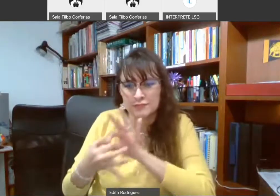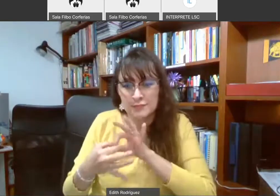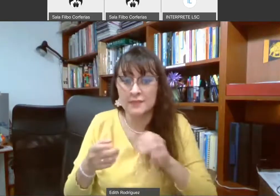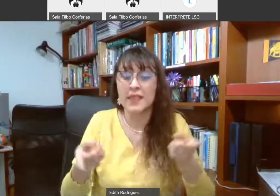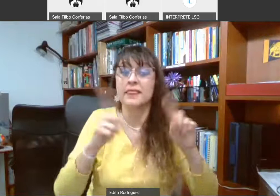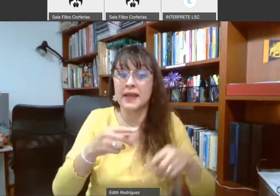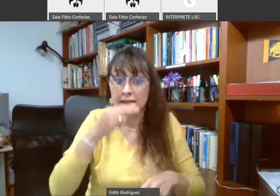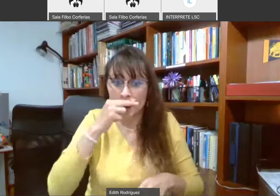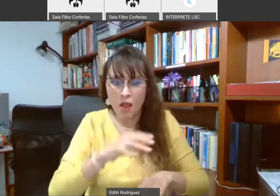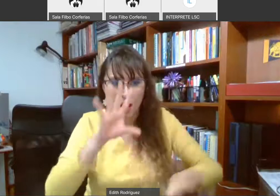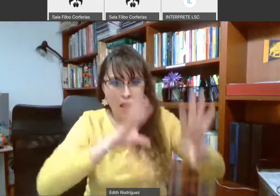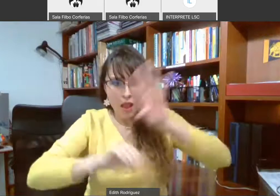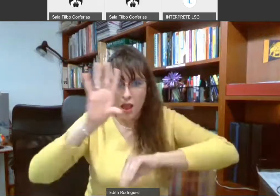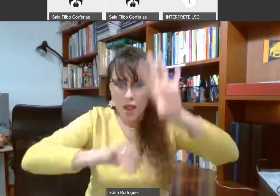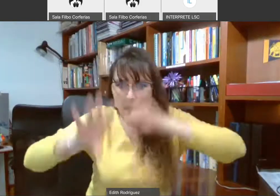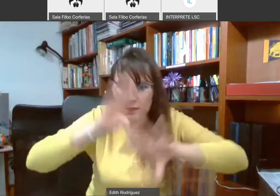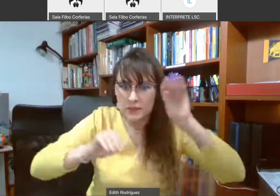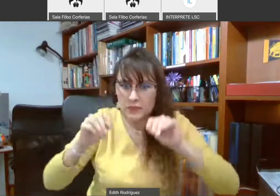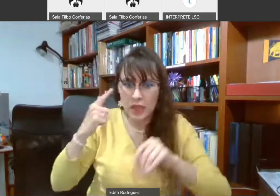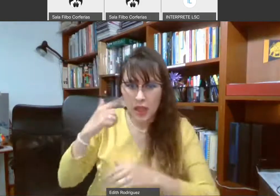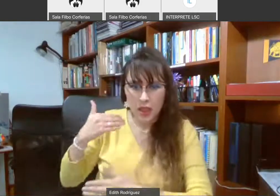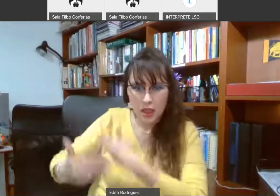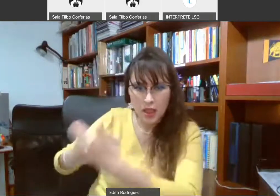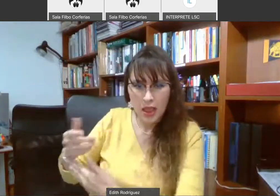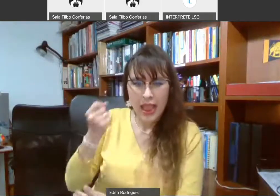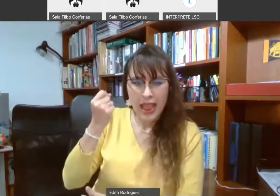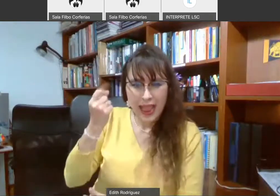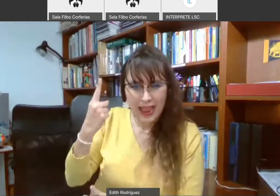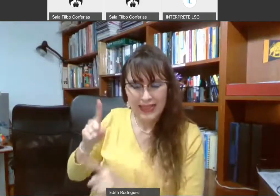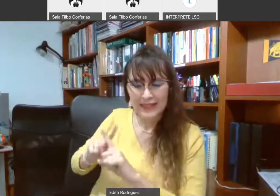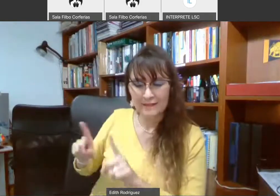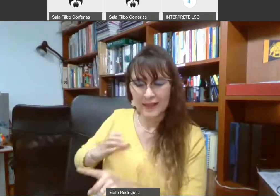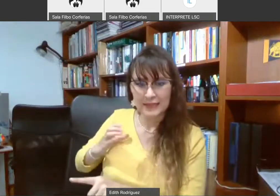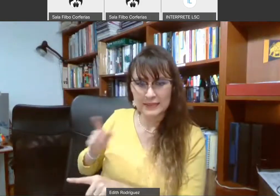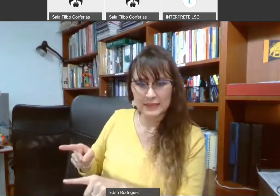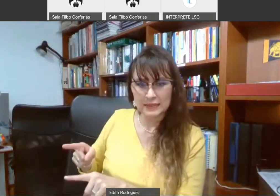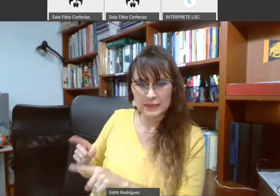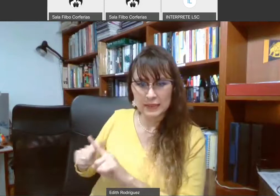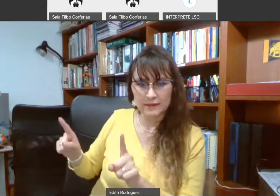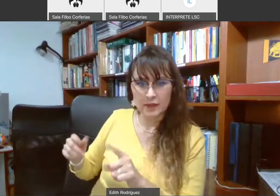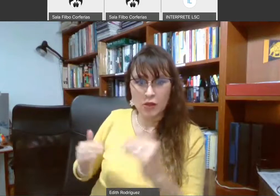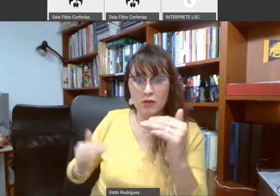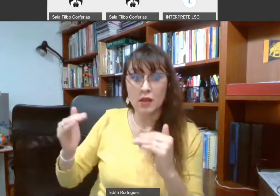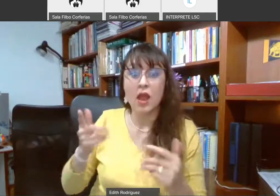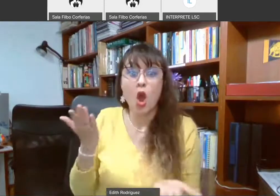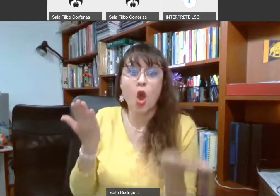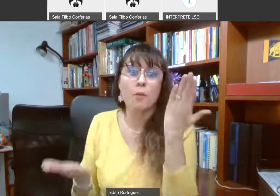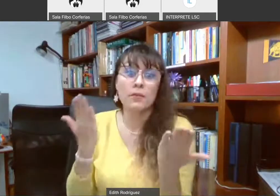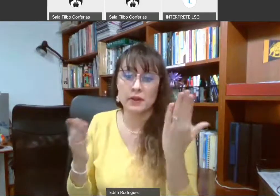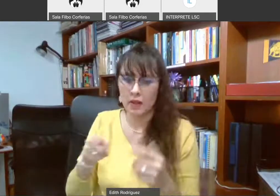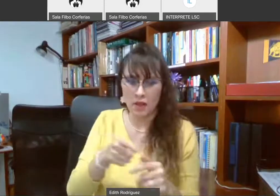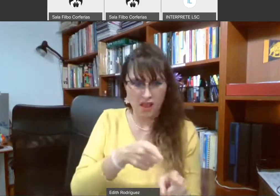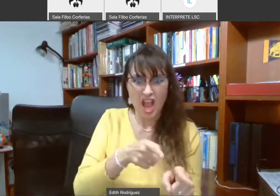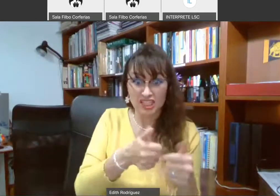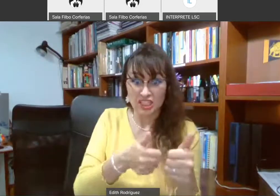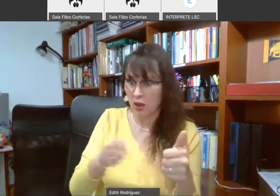importante porque permite la transferencia de aprendizaje, el amor, todo lo que se le puede transmitir a estos niños.